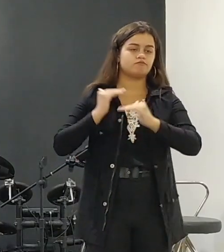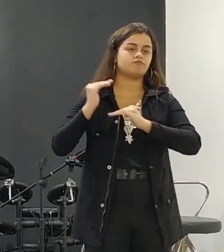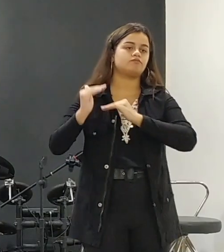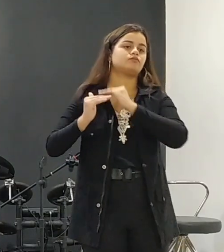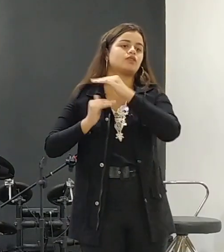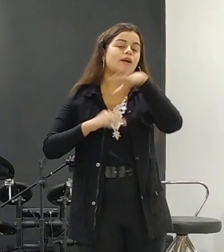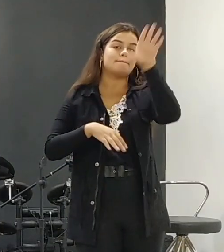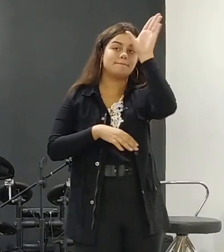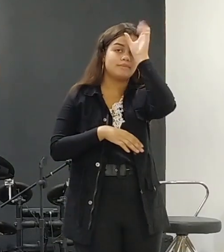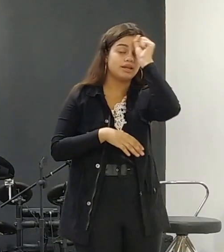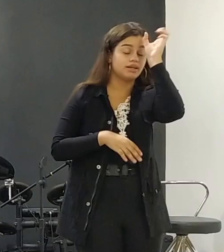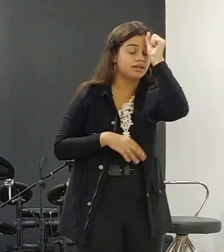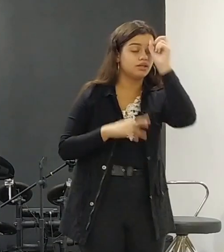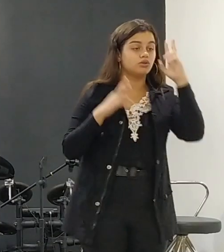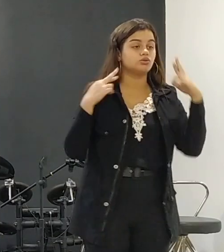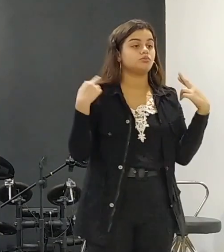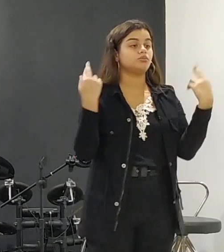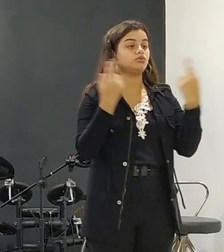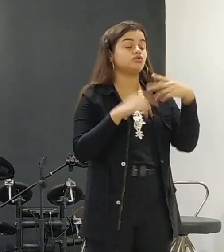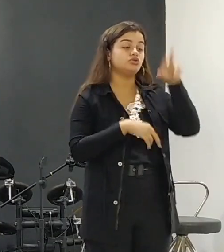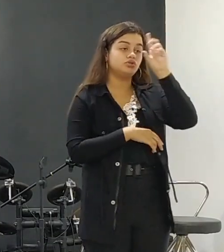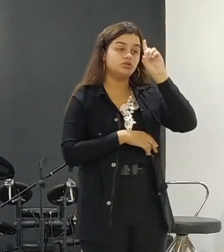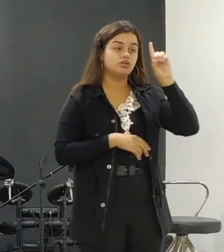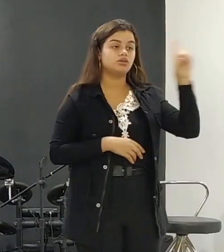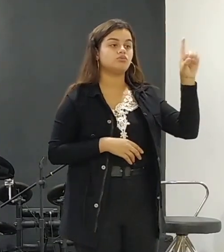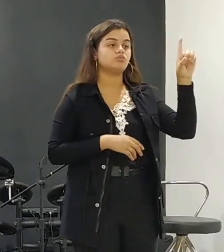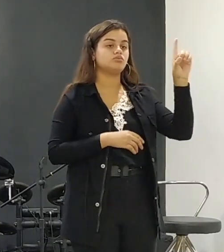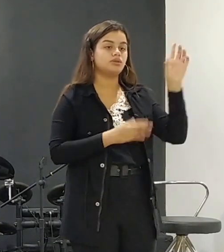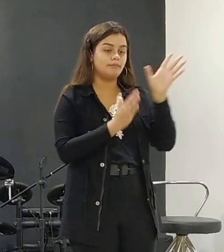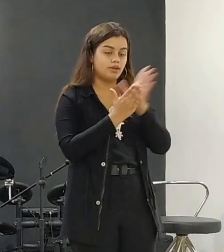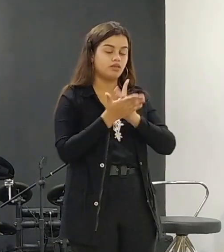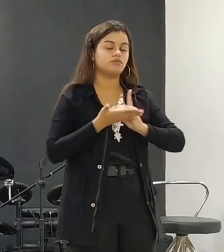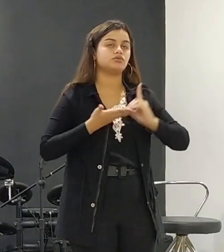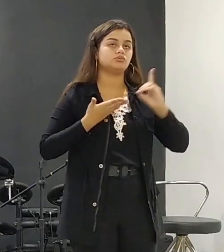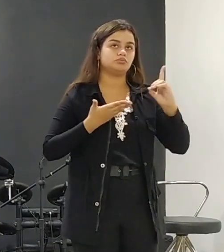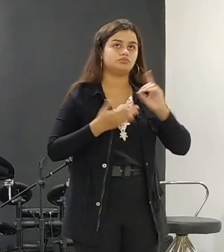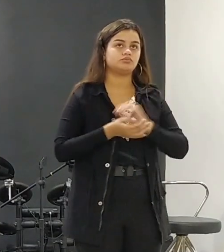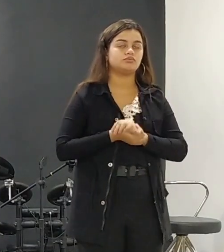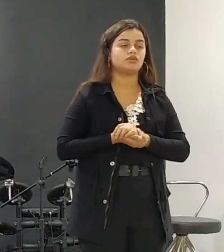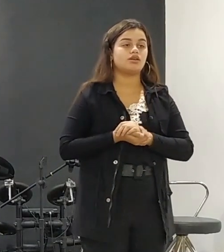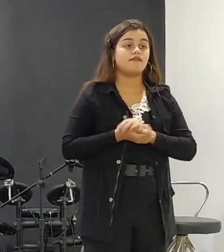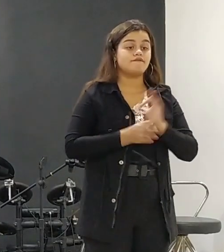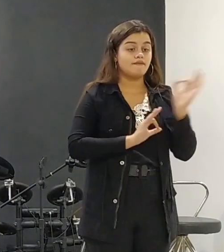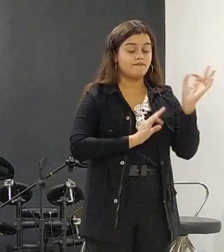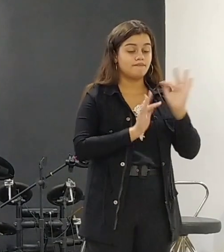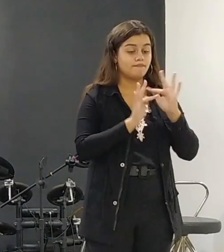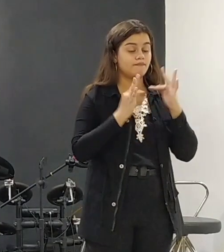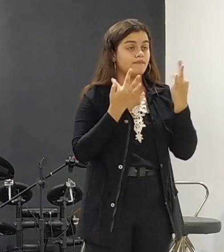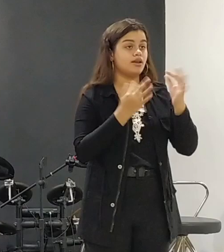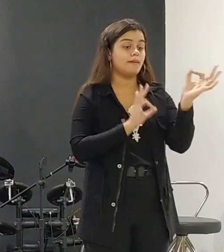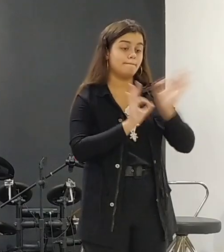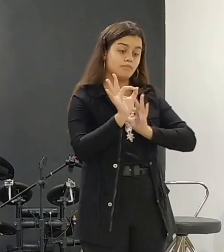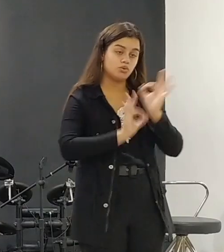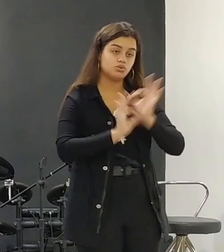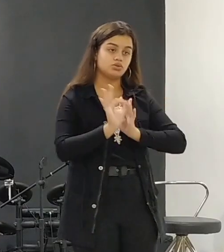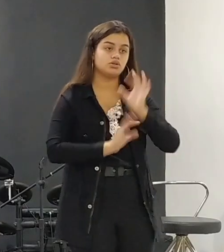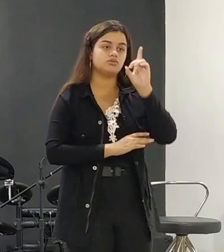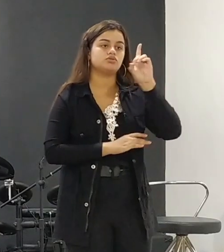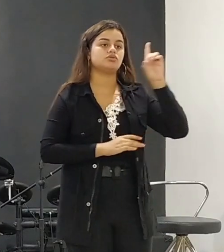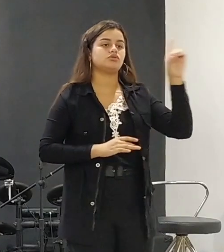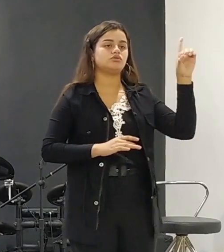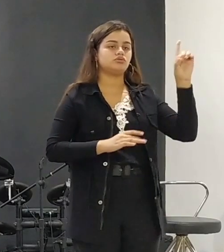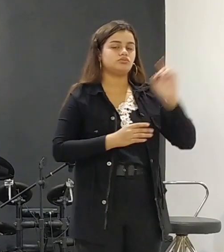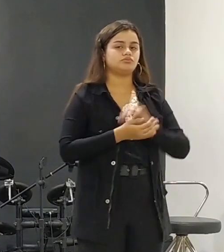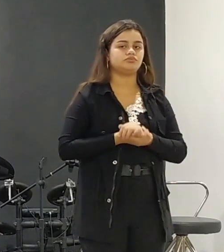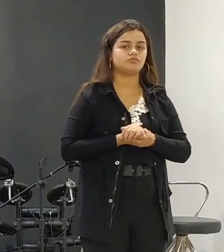sadia, aprendendo a respeito de Deus e da sua palavra. Amém, queridos? Então, família, ela é projeto de Deus. A família,